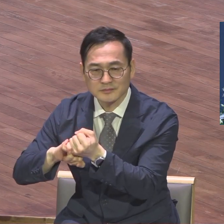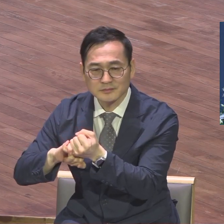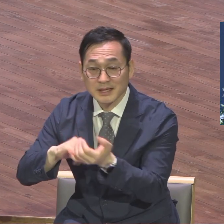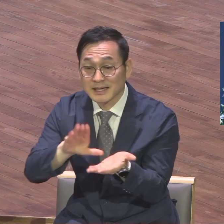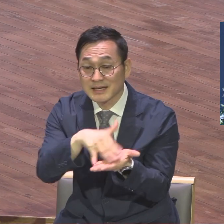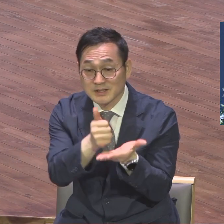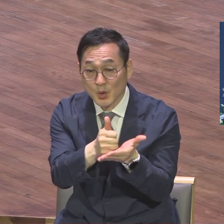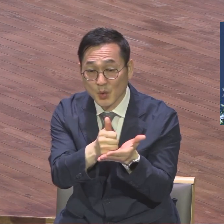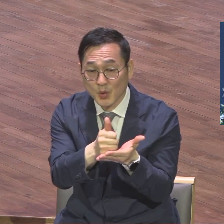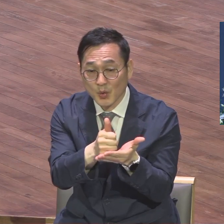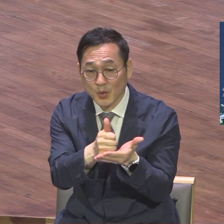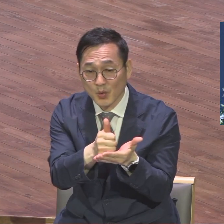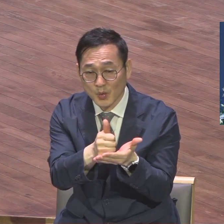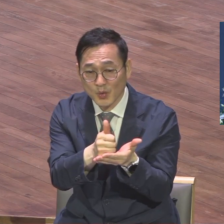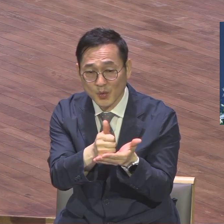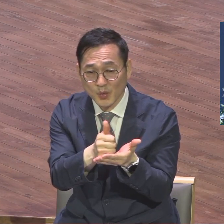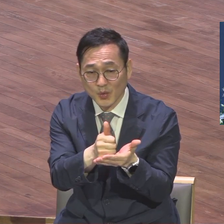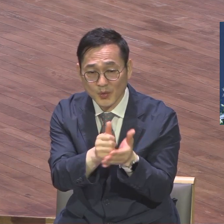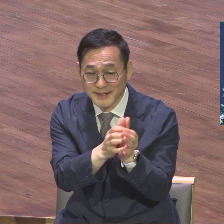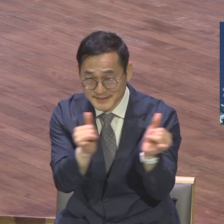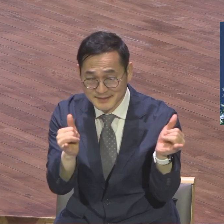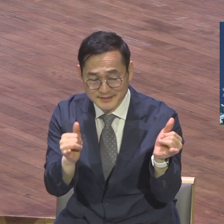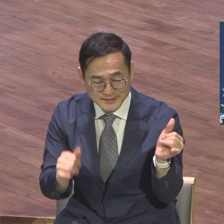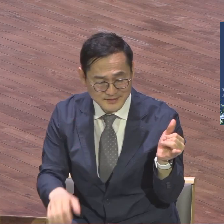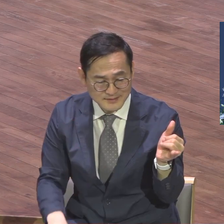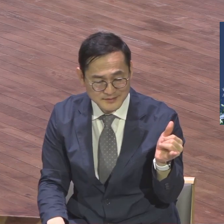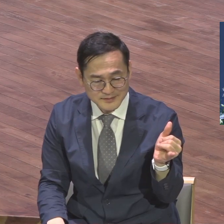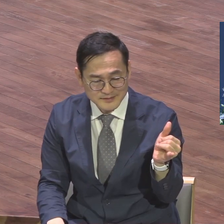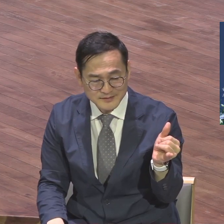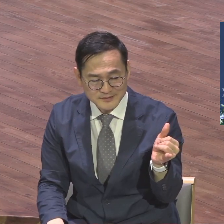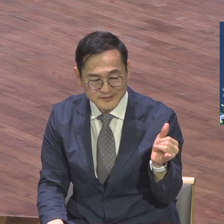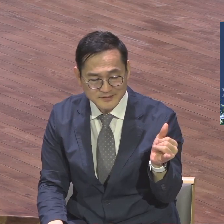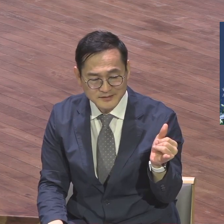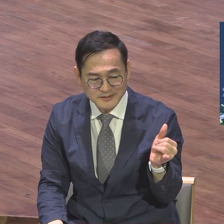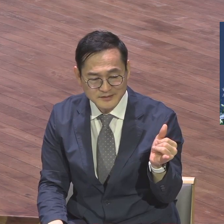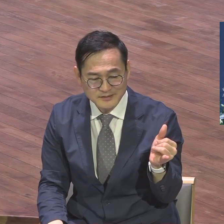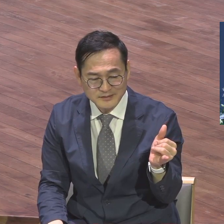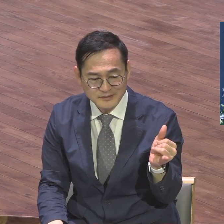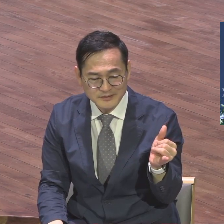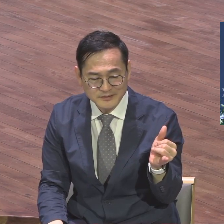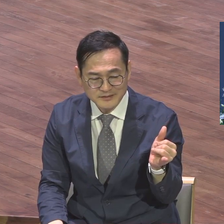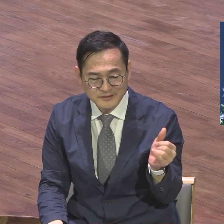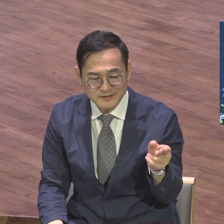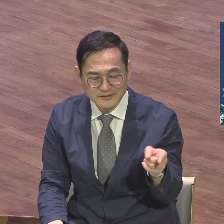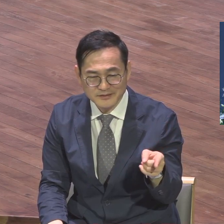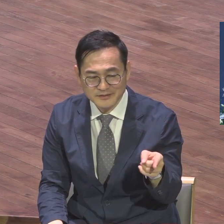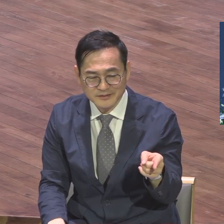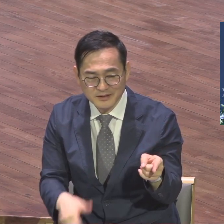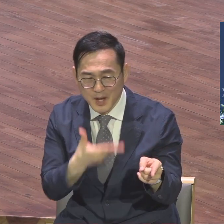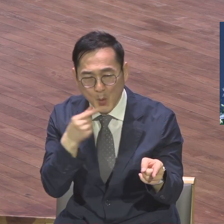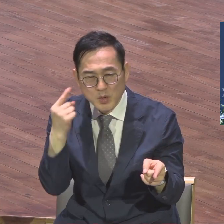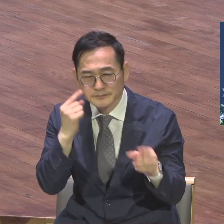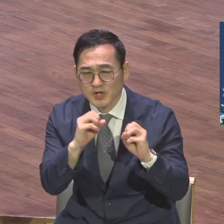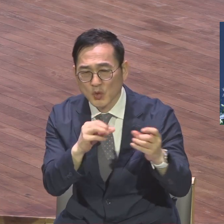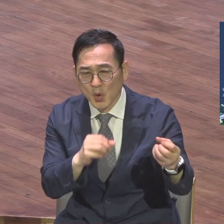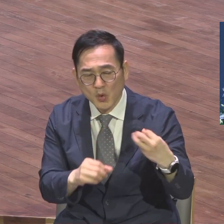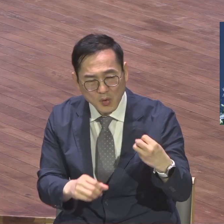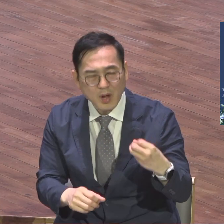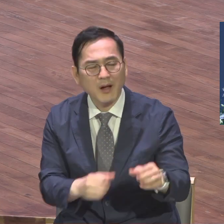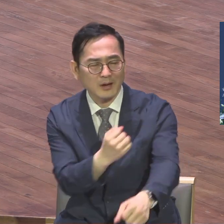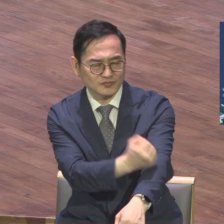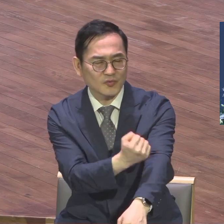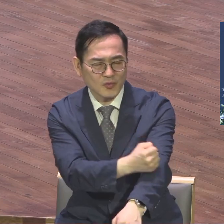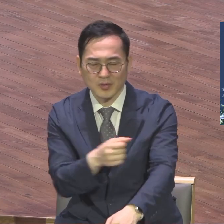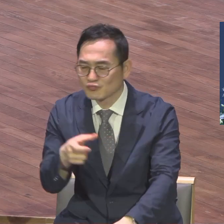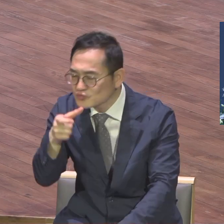그리스도에게 속한 자라요. 전도한다고 했어. 복음 증거한다고 했어. 그 사람에게 냉수 한 그릇을